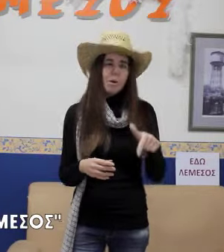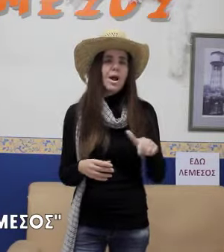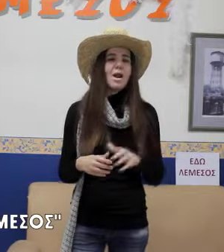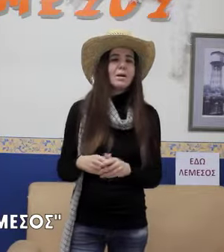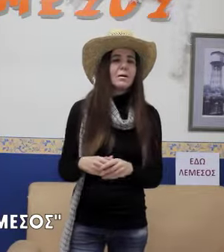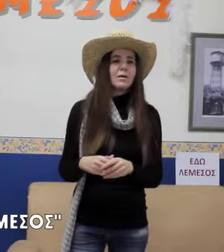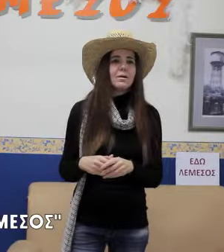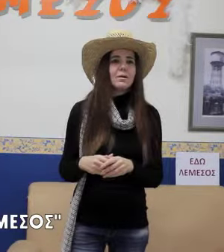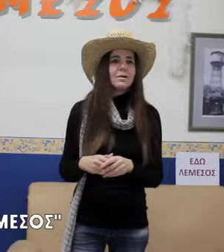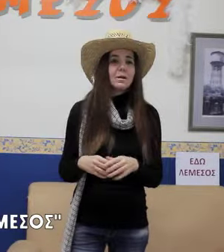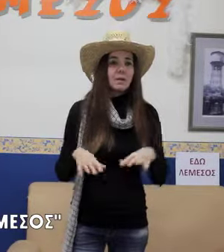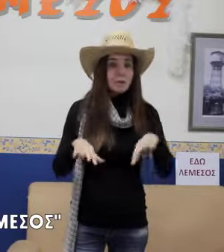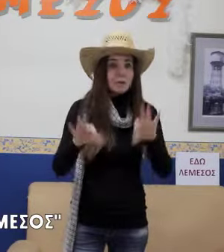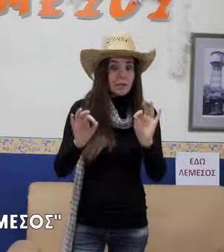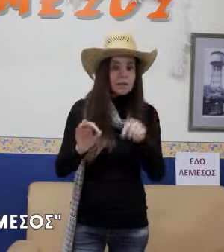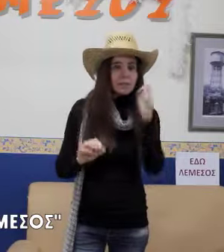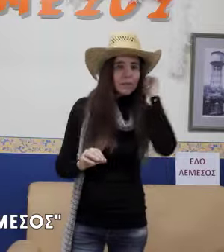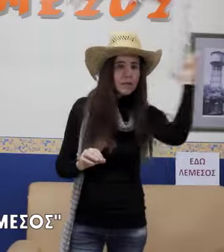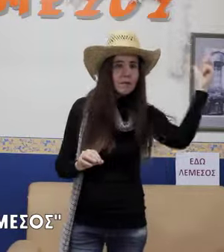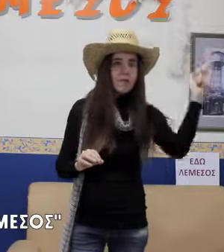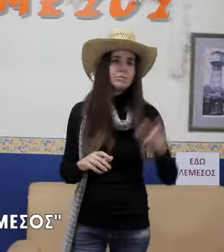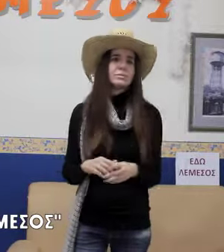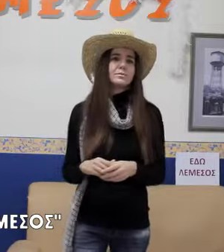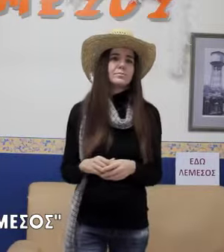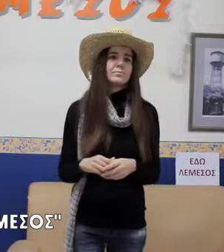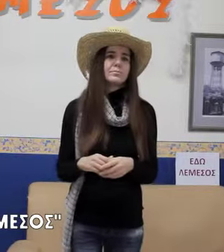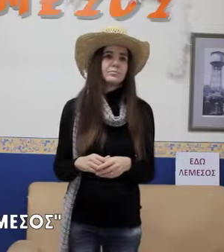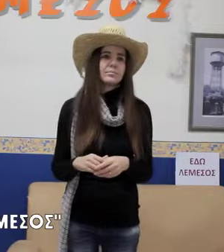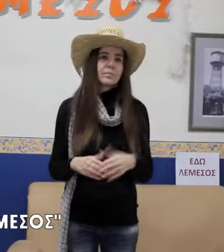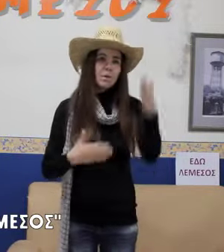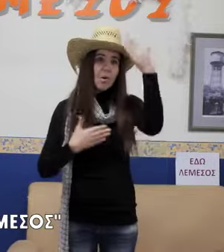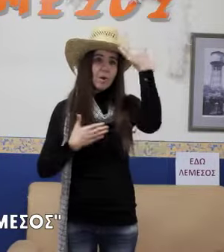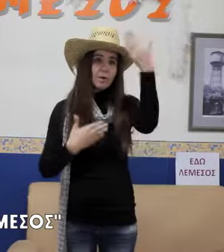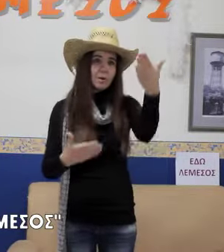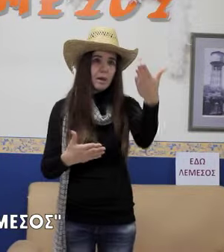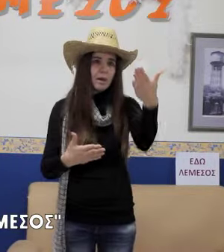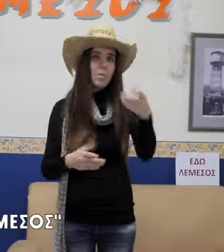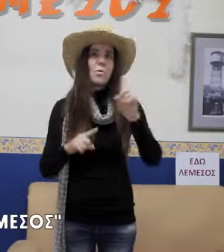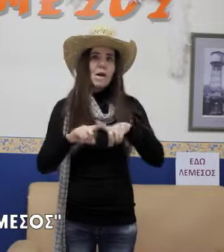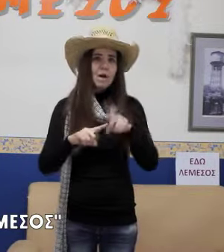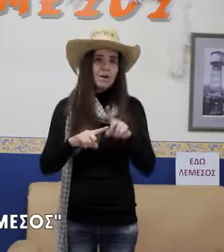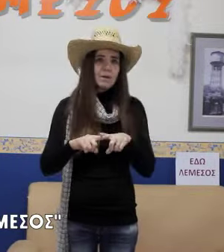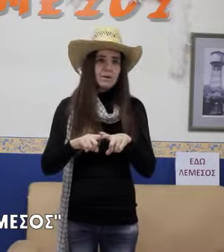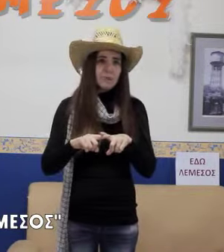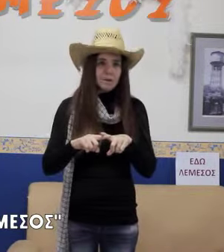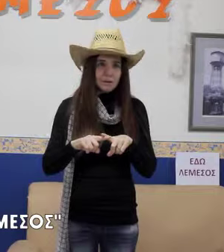Κατά τη διάρκεια της εκδήλωσης, θα τιμηθεί ο Έλληνας μουσικοσυνθέτης